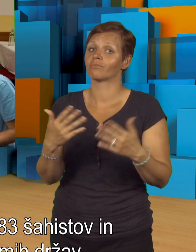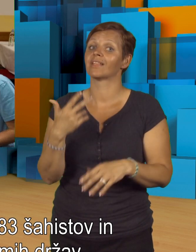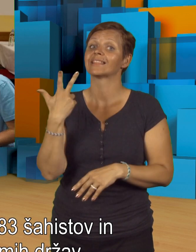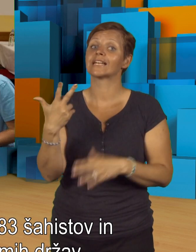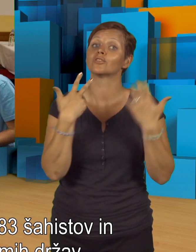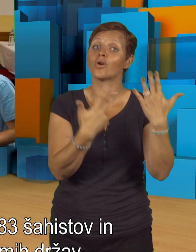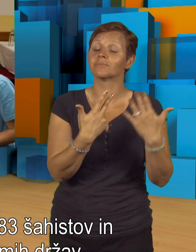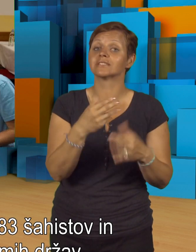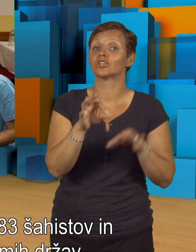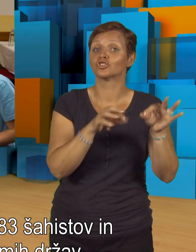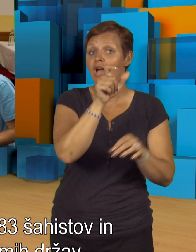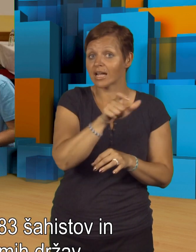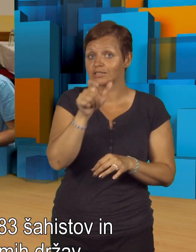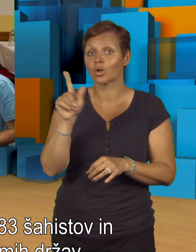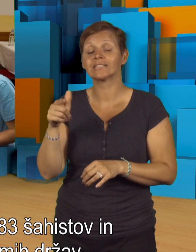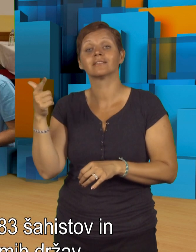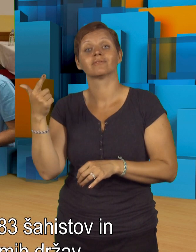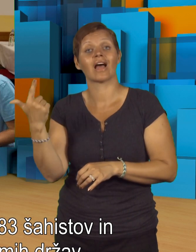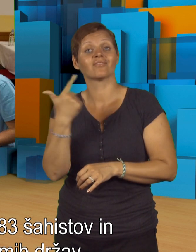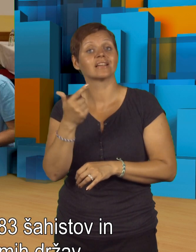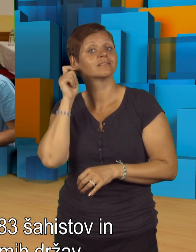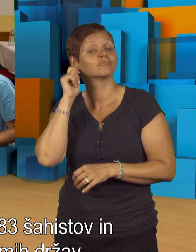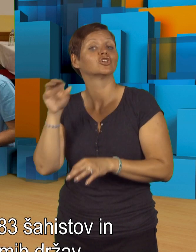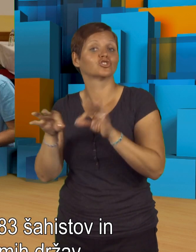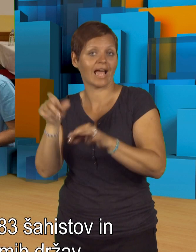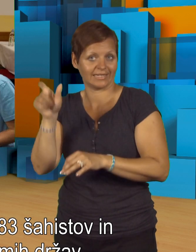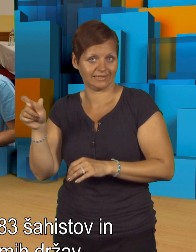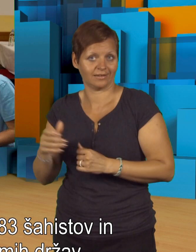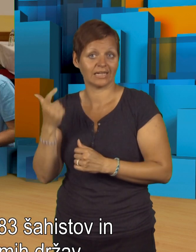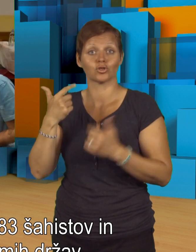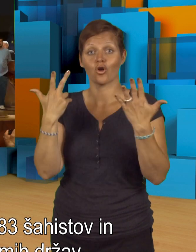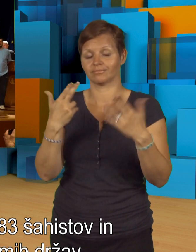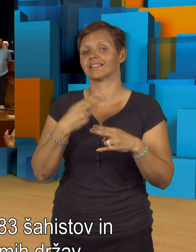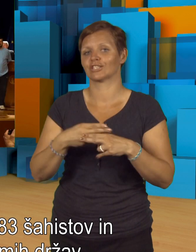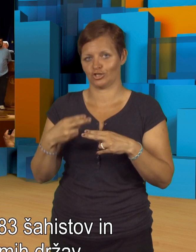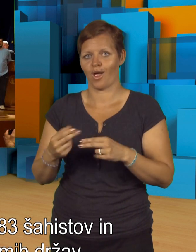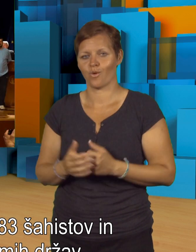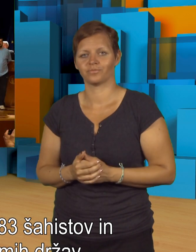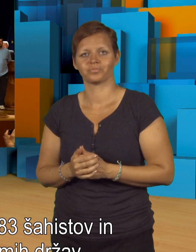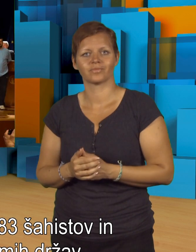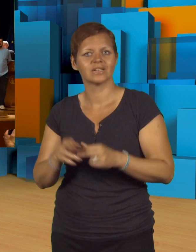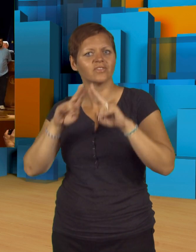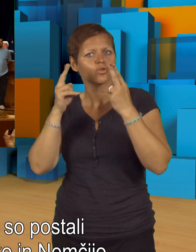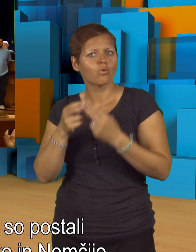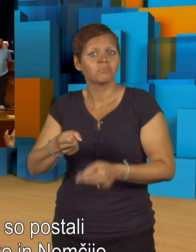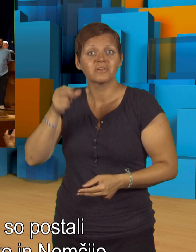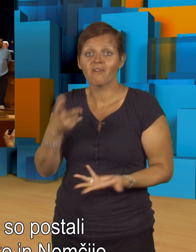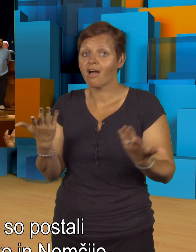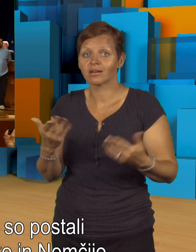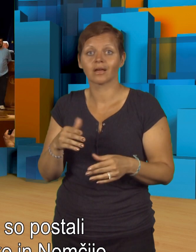Udeležilo se ga je 83 šahistov in 22 šahistk iz 8 držav. Svetovni prvaki so